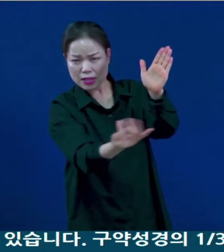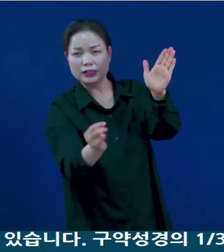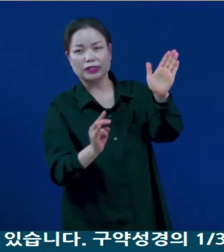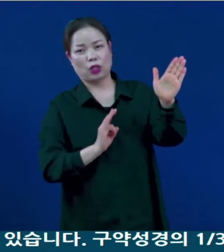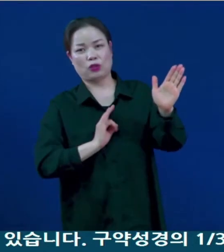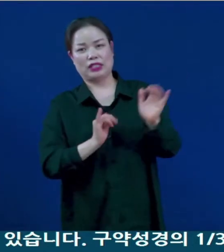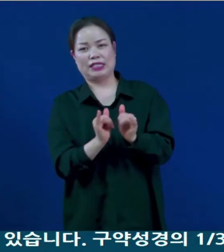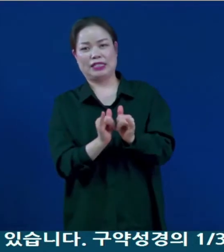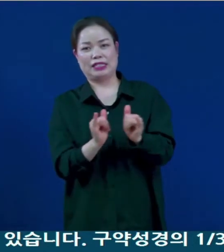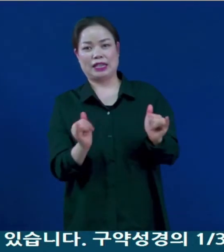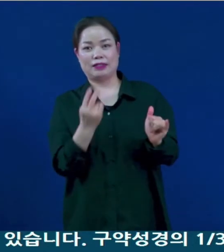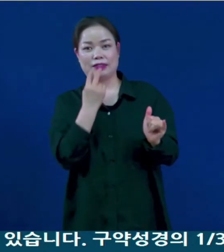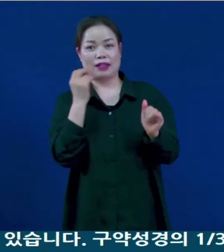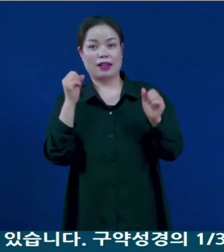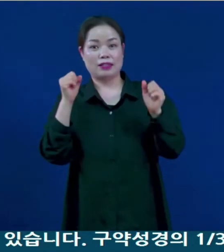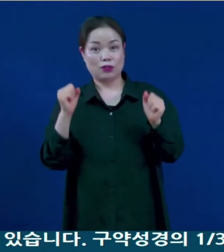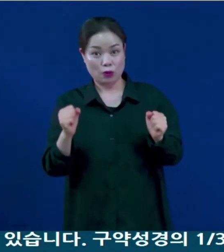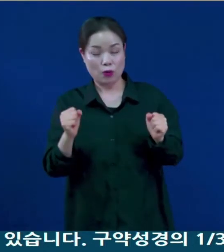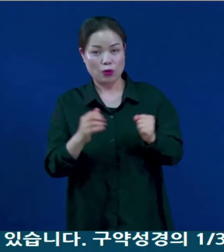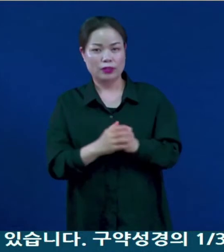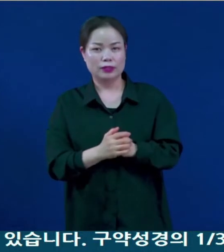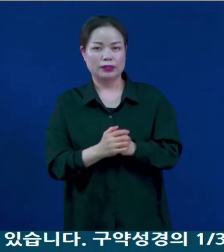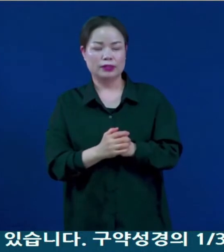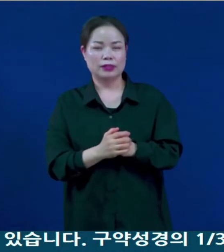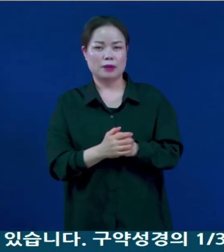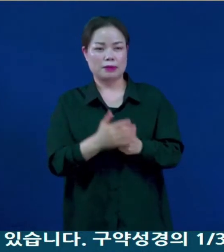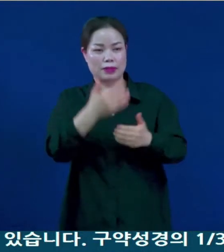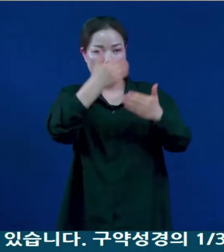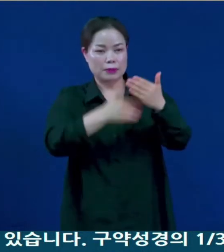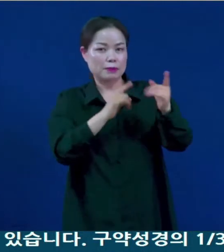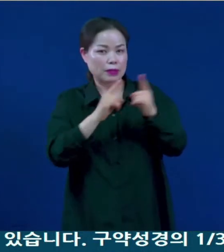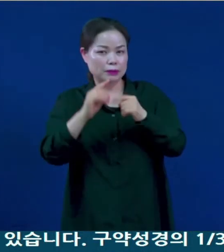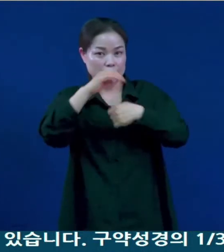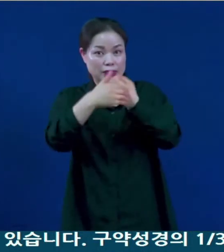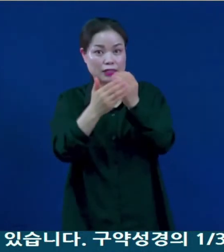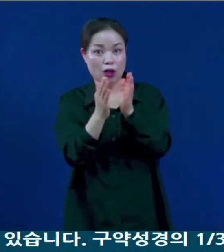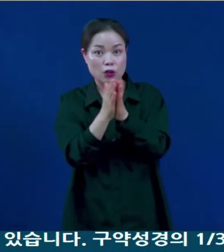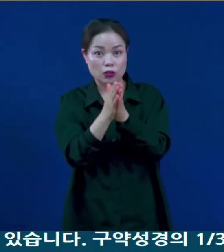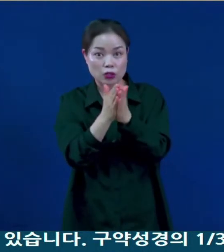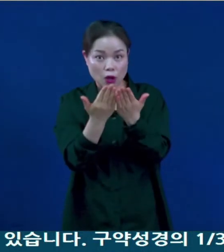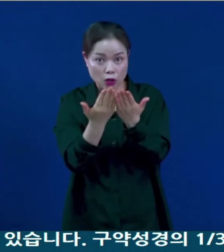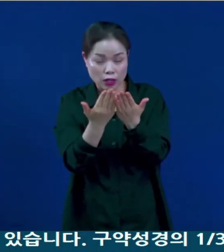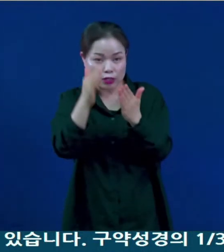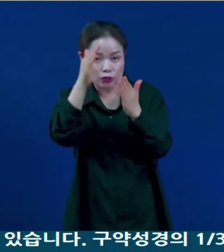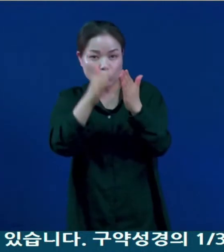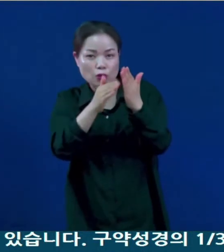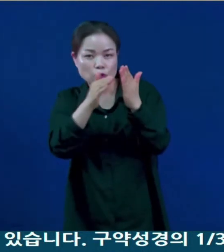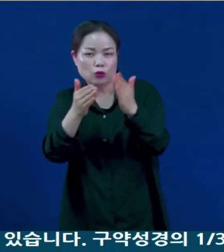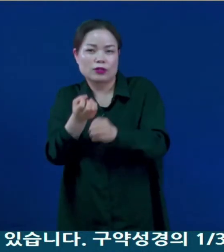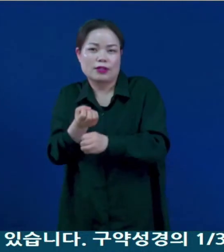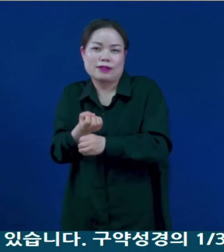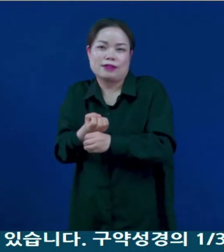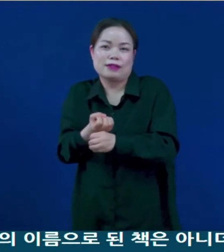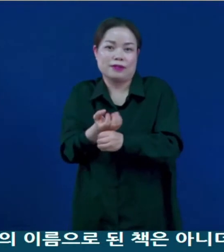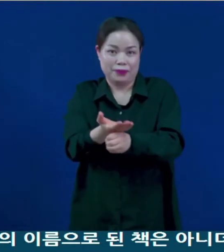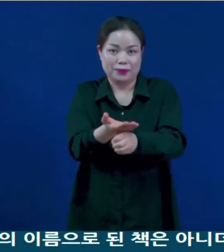선지자들이 살았었고, 또 그들이 남긴 말씀들이 성경으로 성도들에게